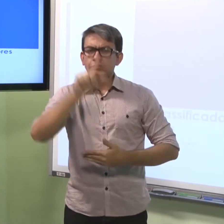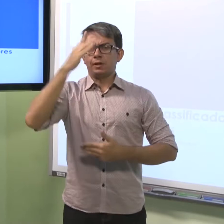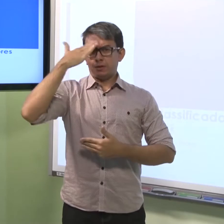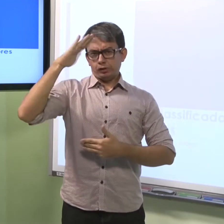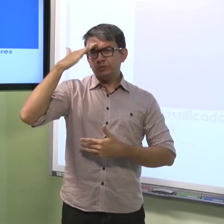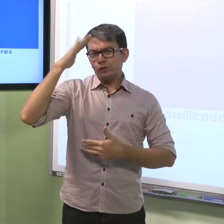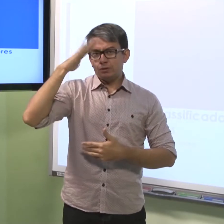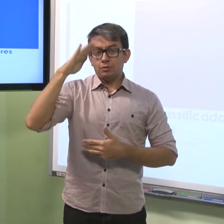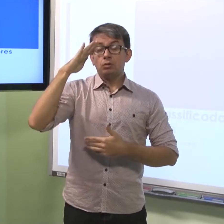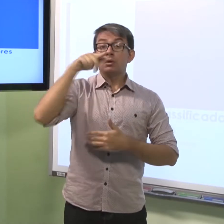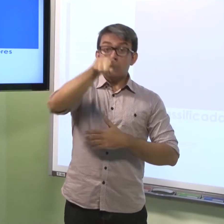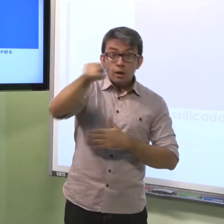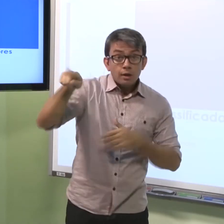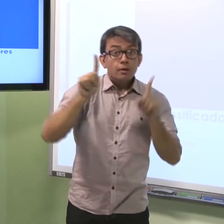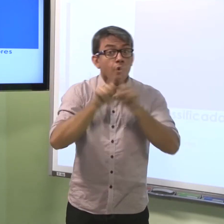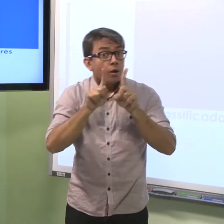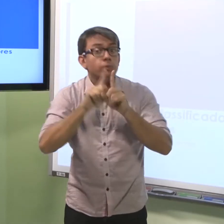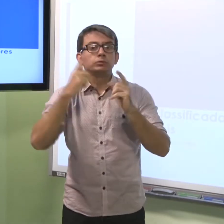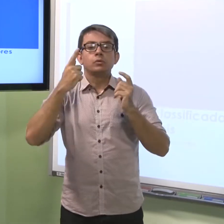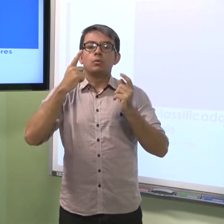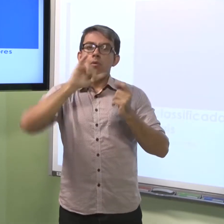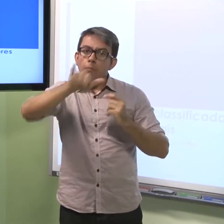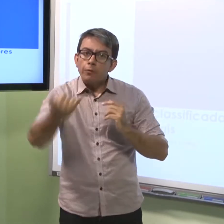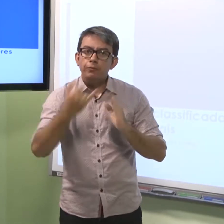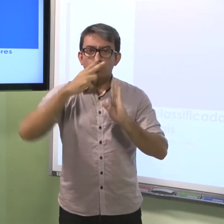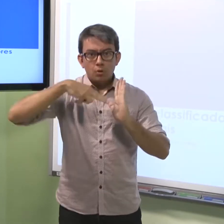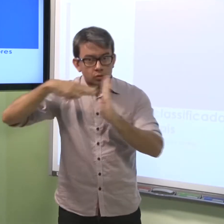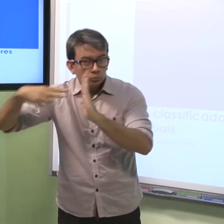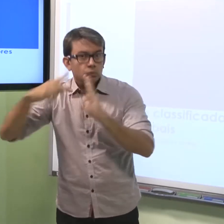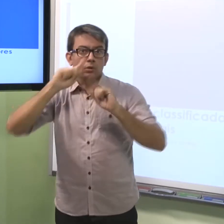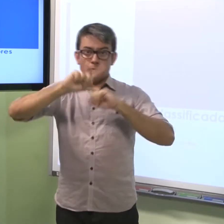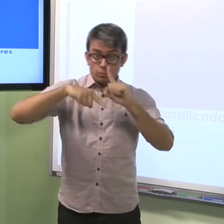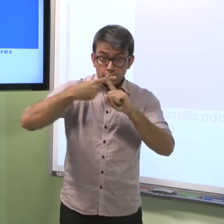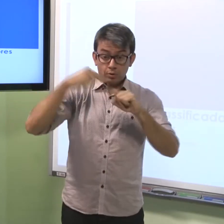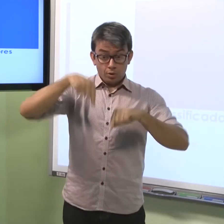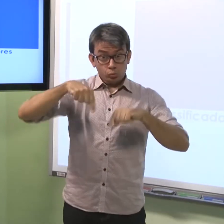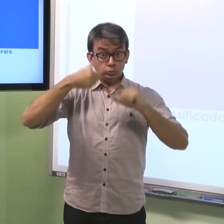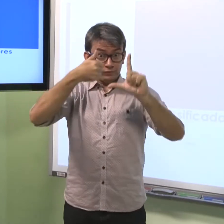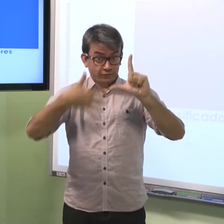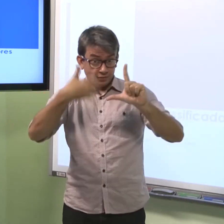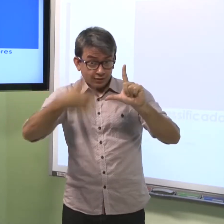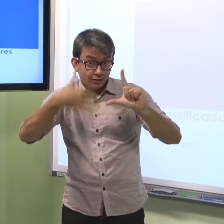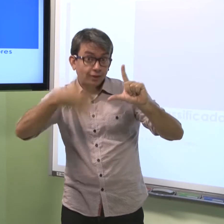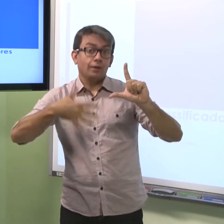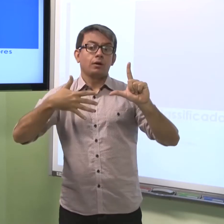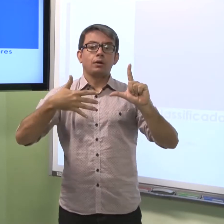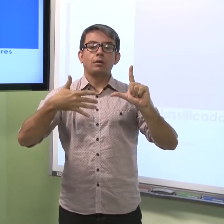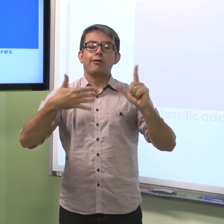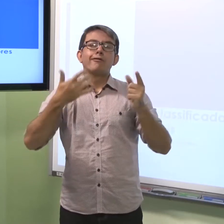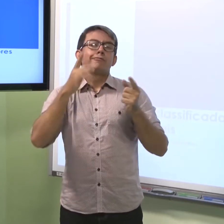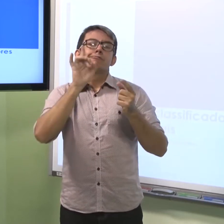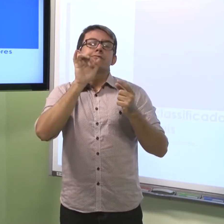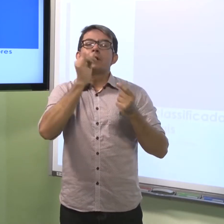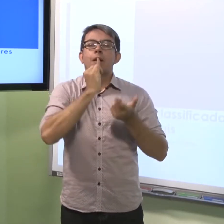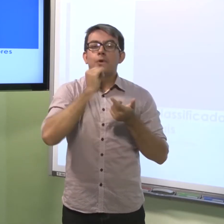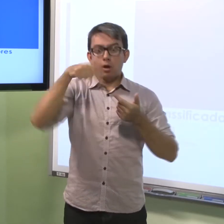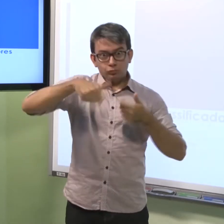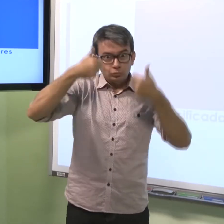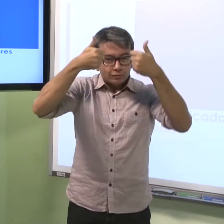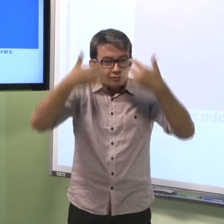irão conseguir entender. Então, aproveita a leitura mais a videoaula. Por exemplo,